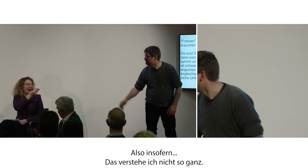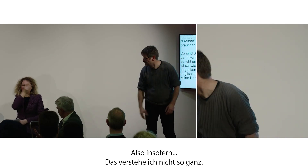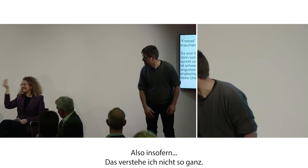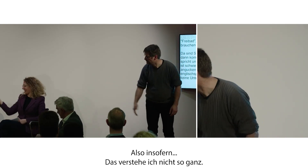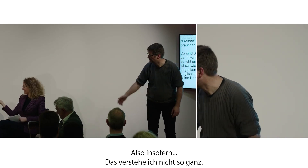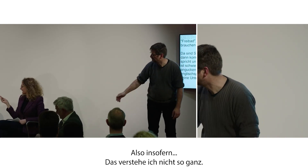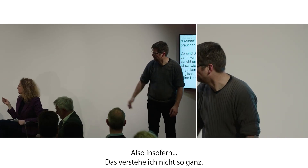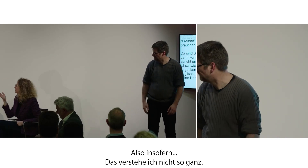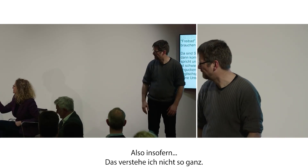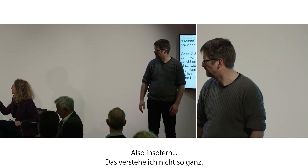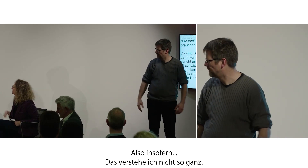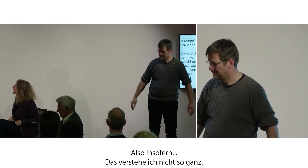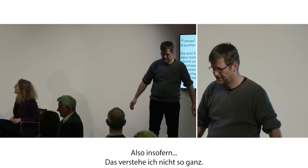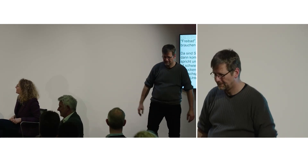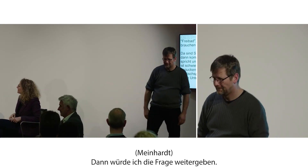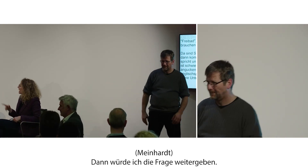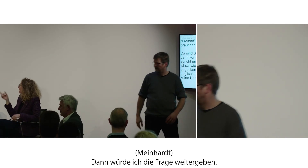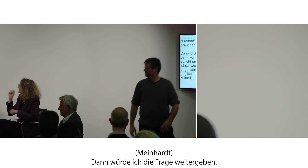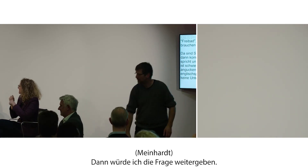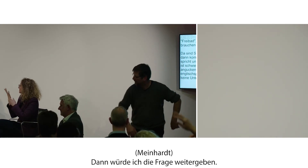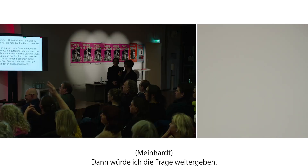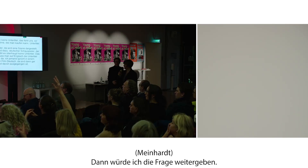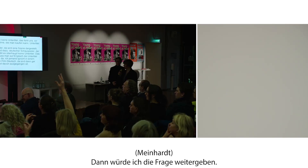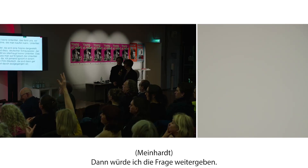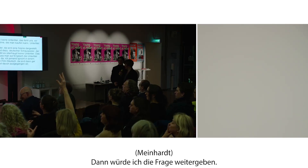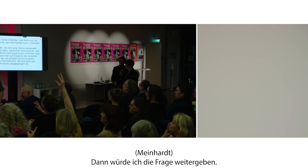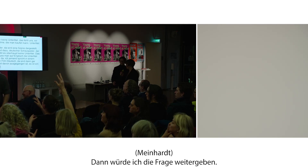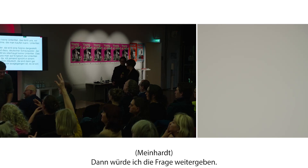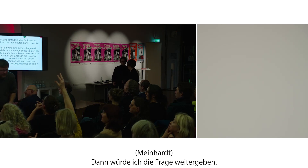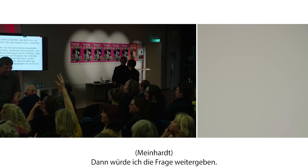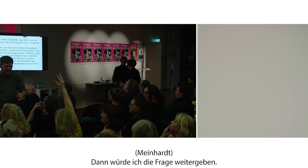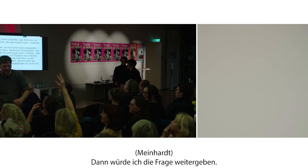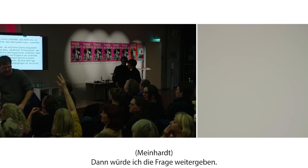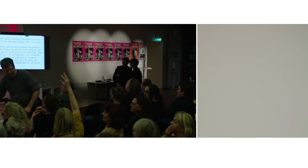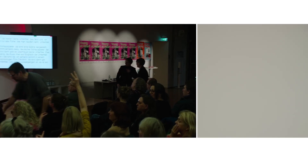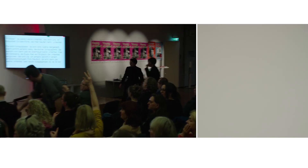das verstehe ich nicht so ganz. Gut, dann würde ich die Frage jetzt mal weitergeben.